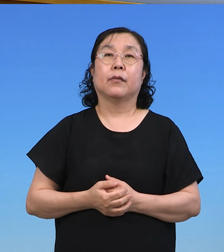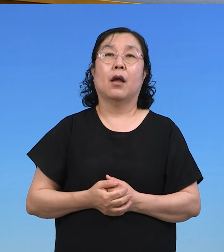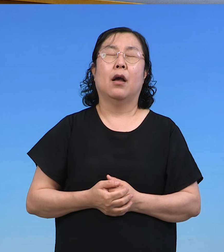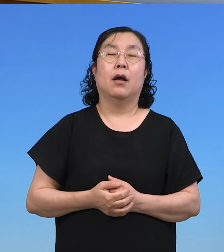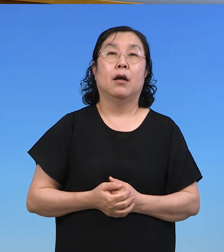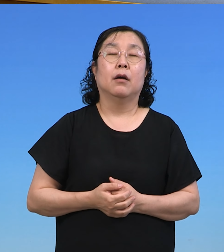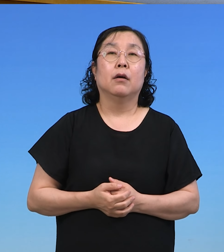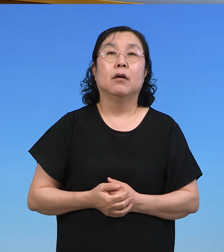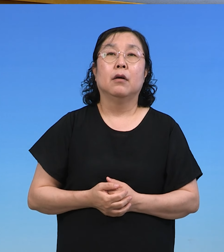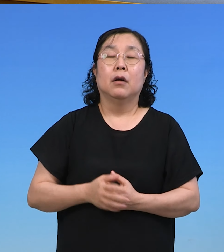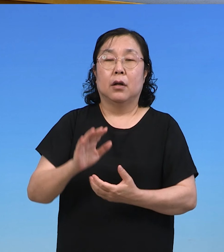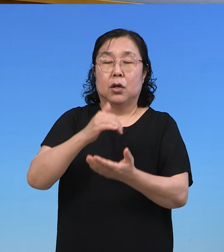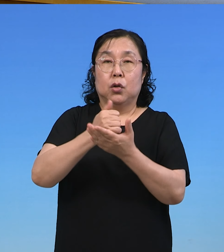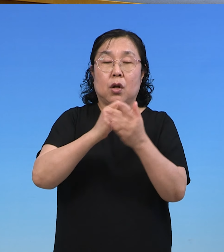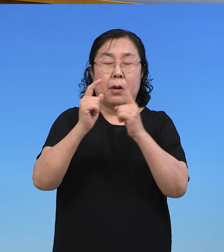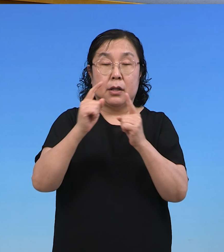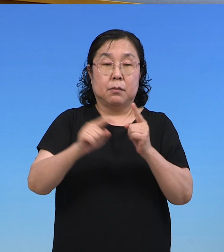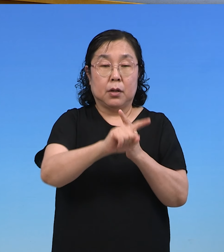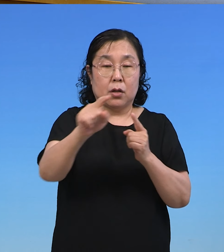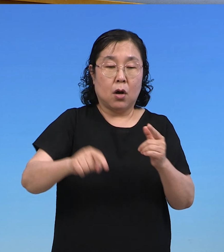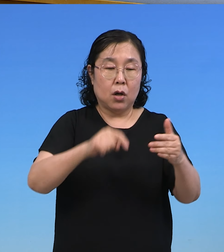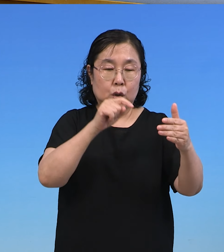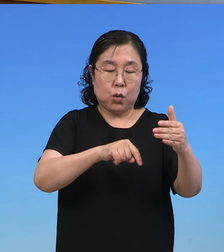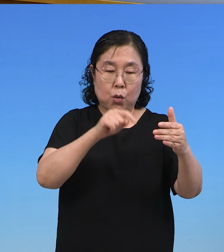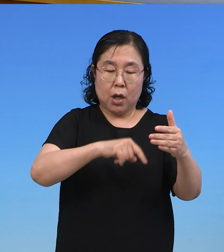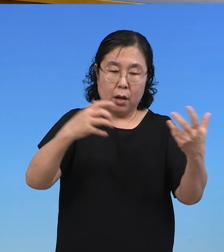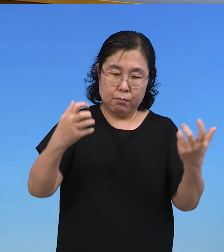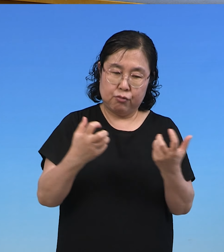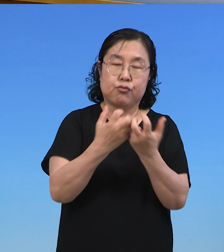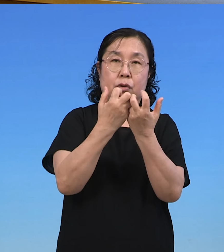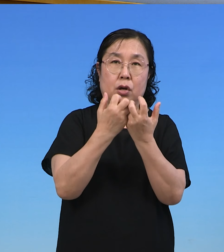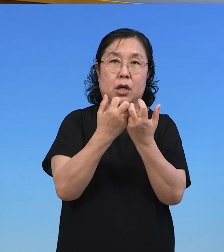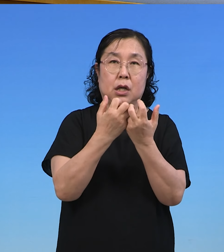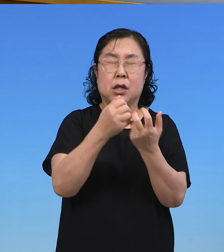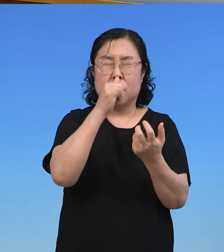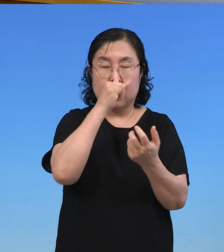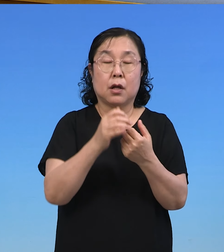16절이 그거 아닙니까? 그리스도의 말씀이 너희 속에 풍성히 거하여.